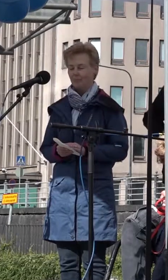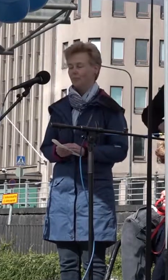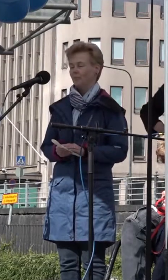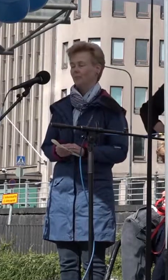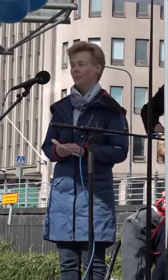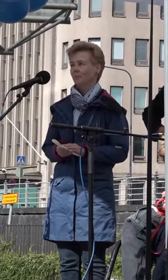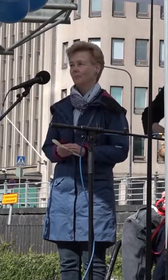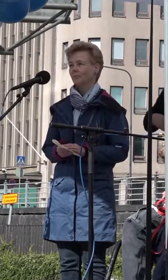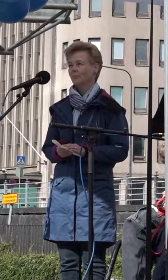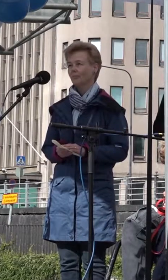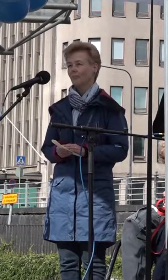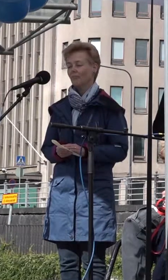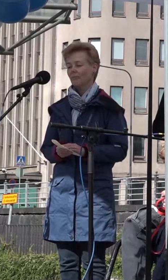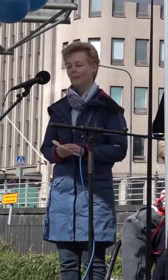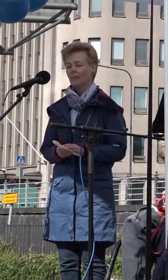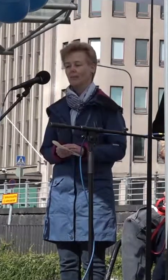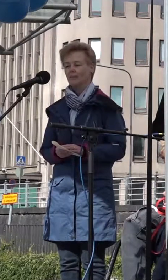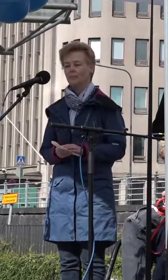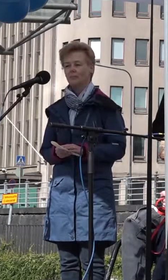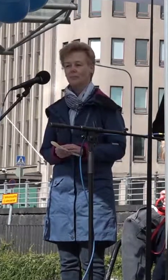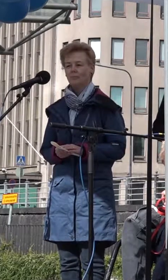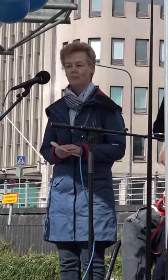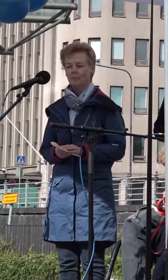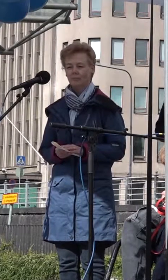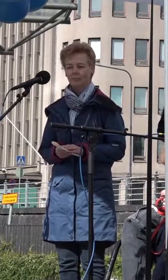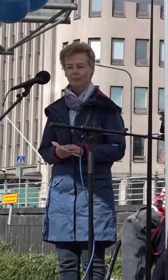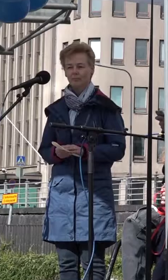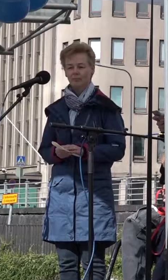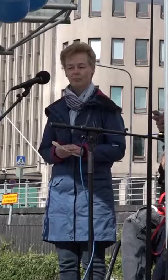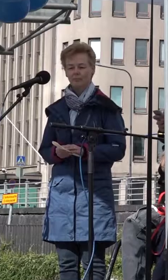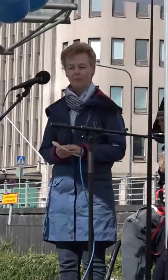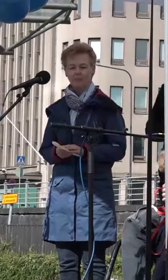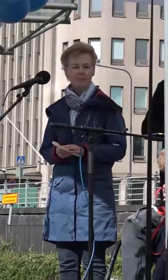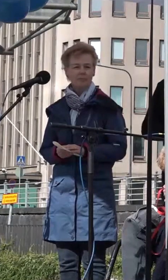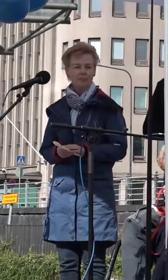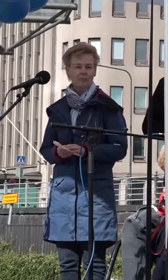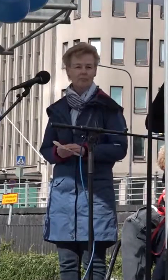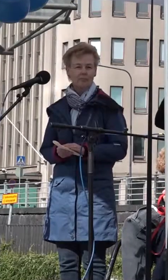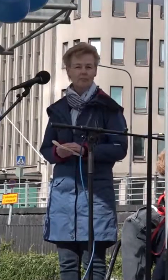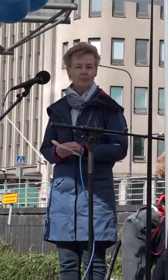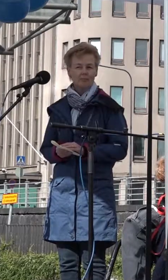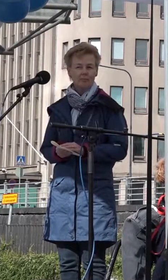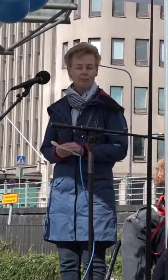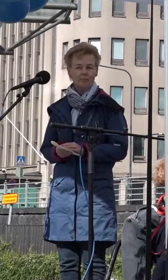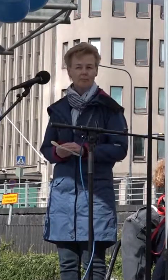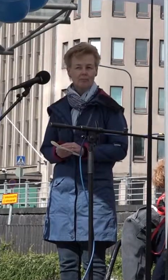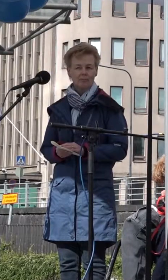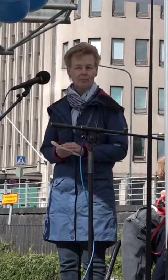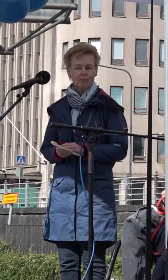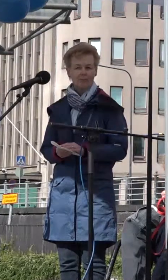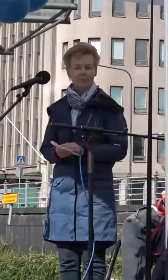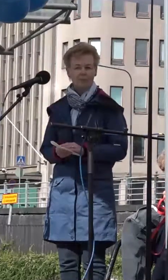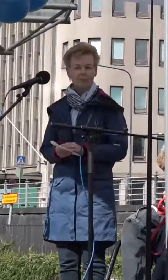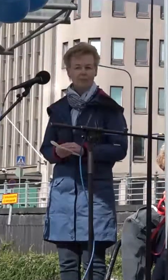alussa tehtiin yleisohjeet, joka oli jonkinlainen malli siitä, minkälainen sopimus voisi olla. Mutta